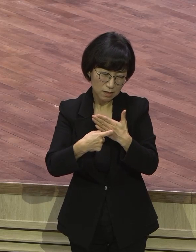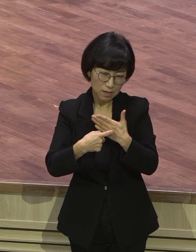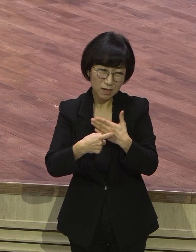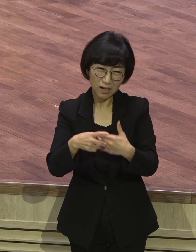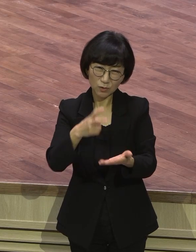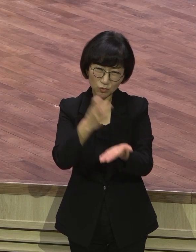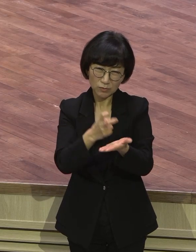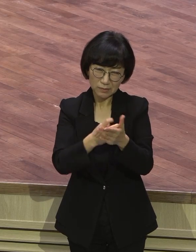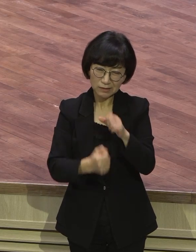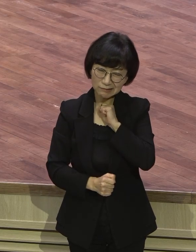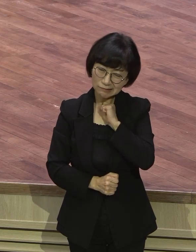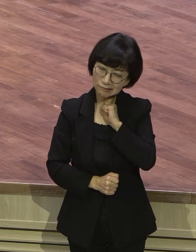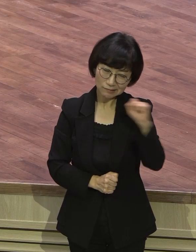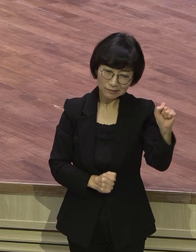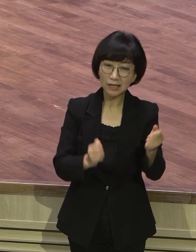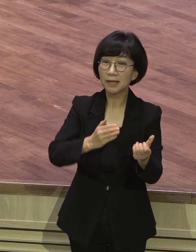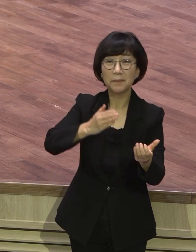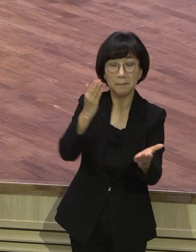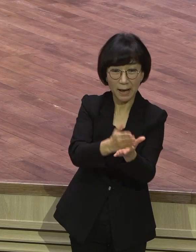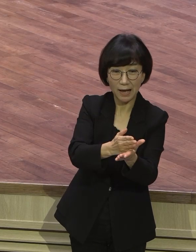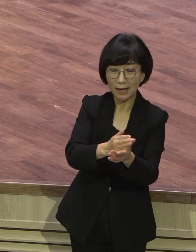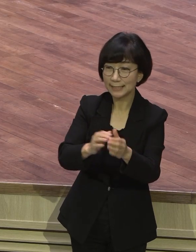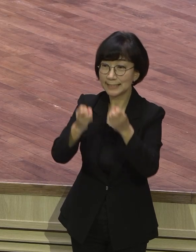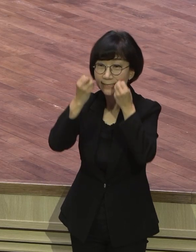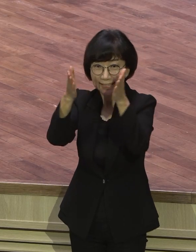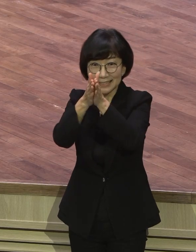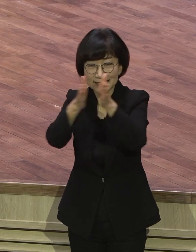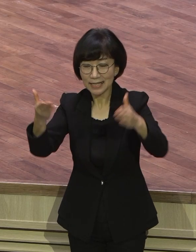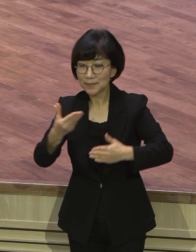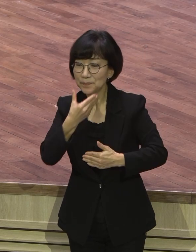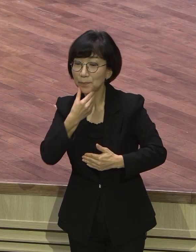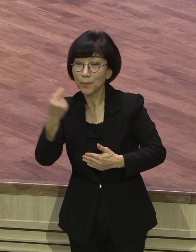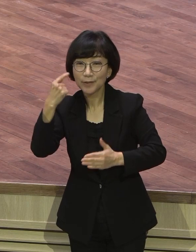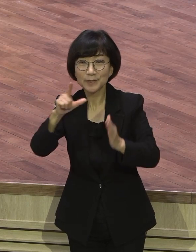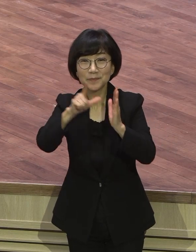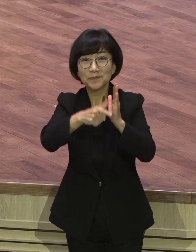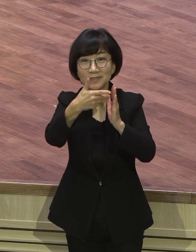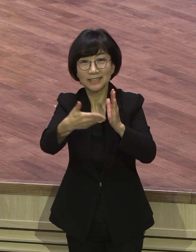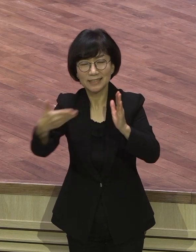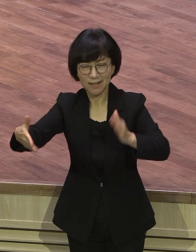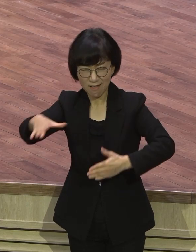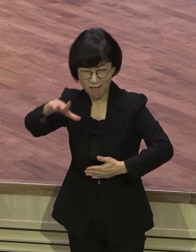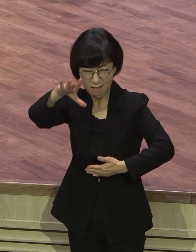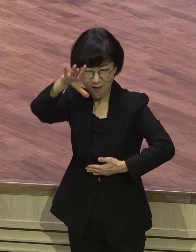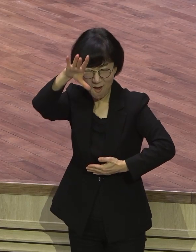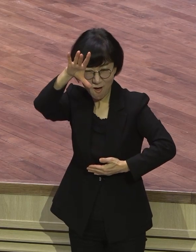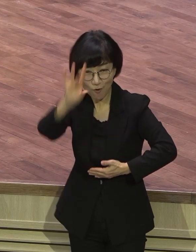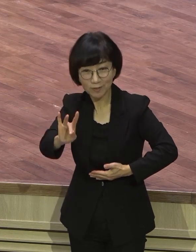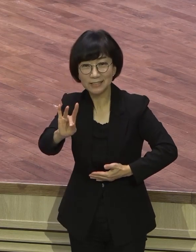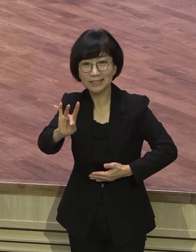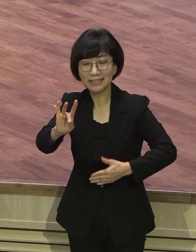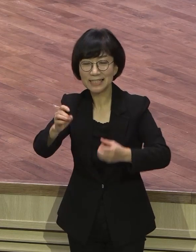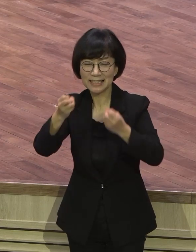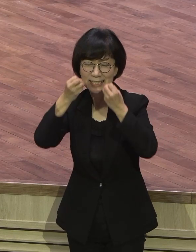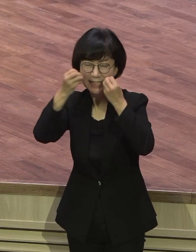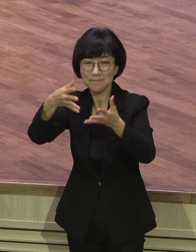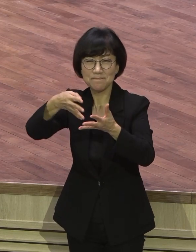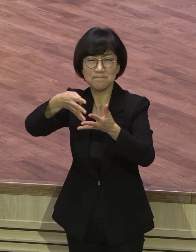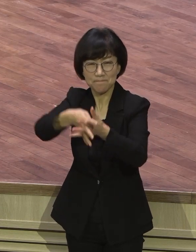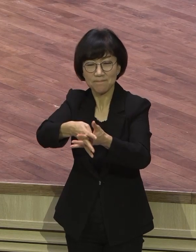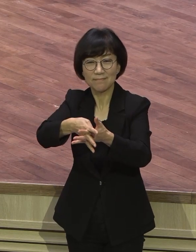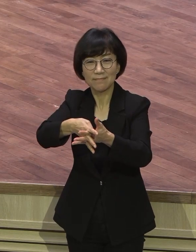새롭게 열린 복음시대에 걸맞는 모든 예탈을 다 깨라 깨라